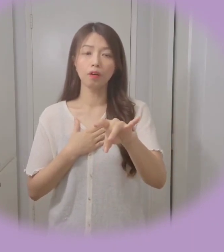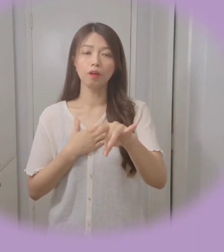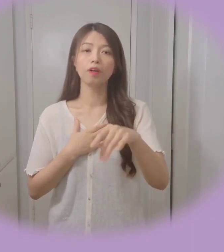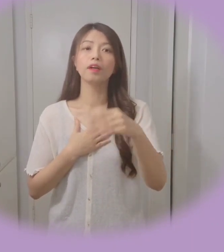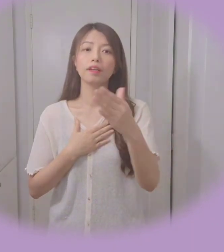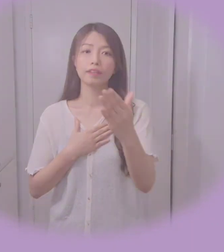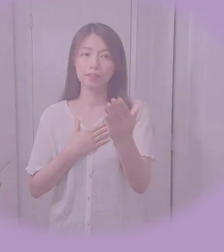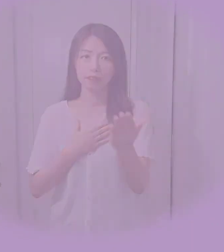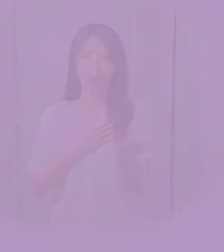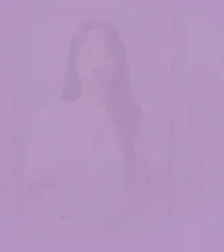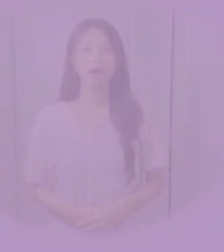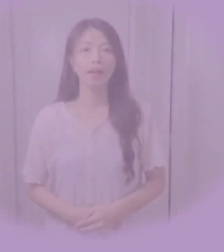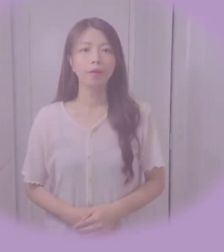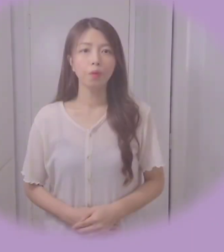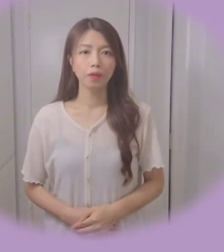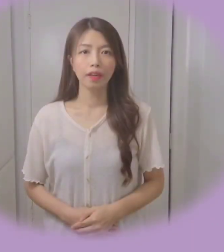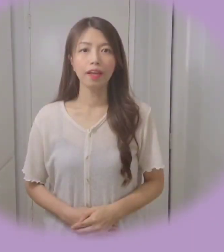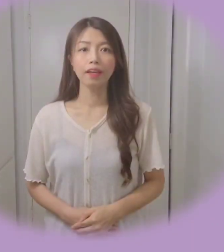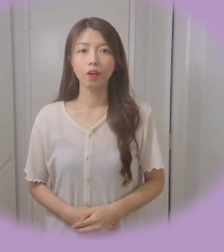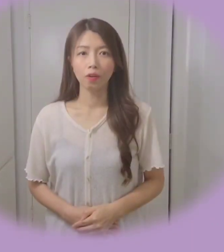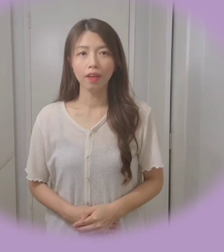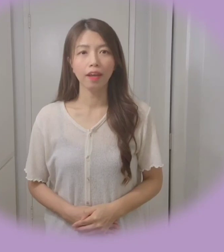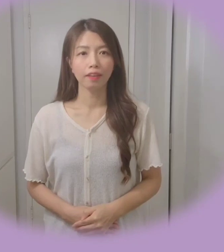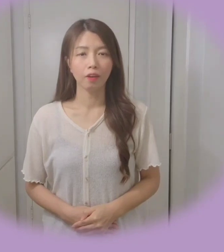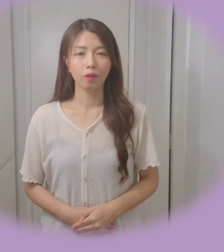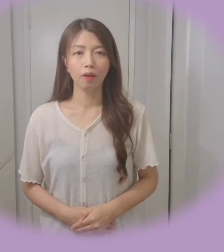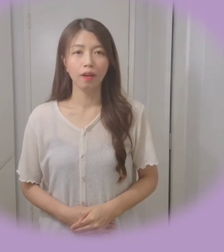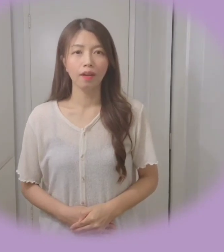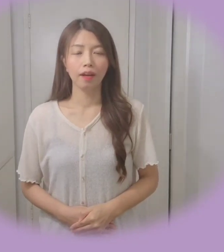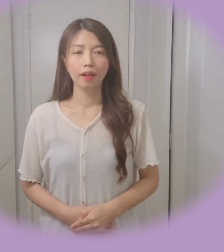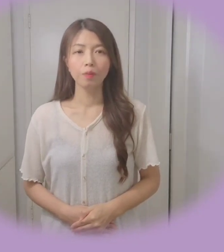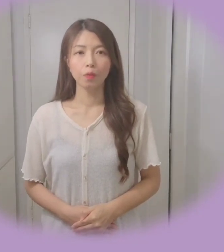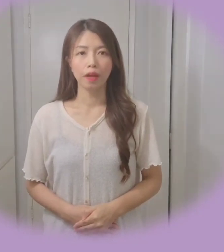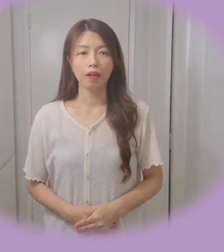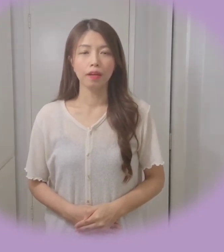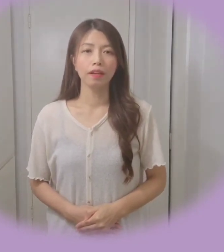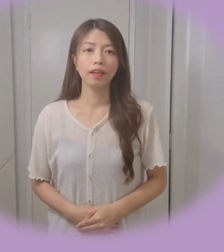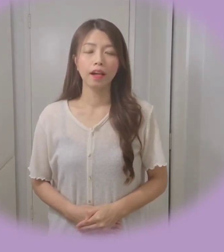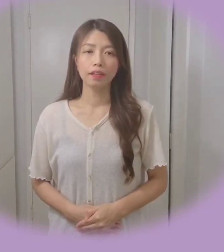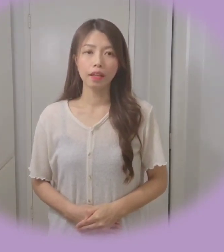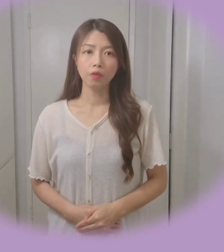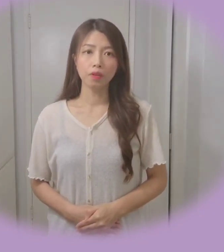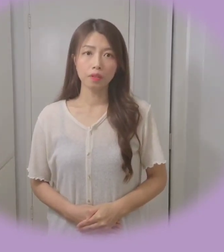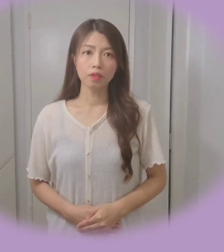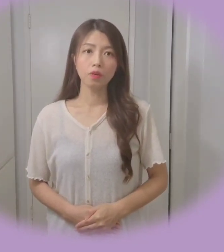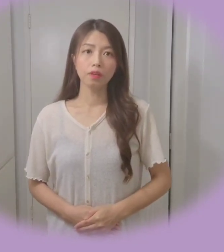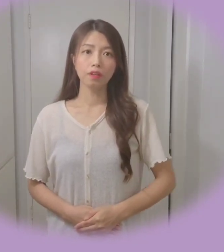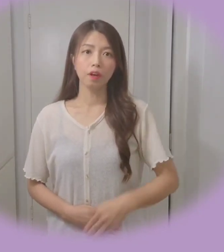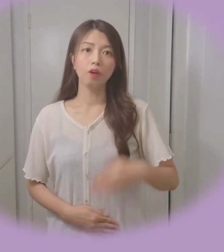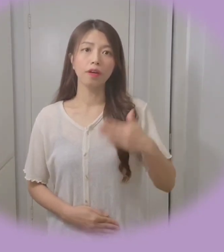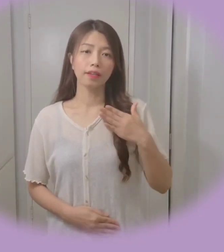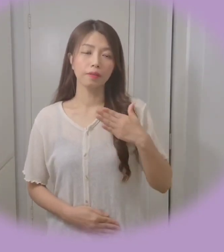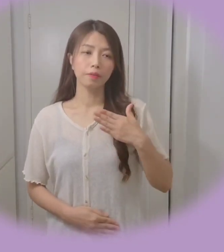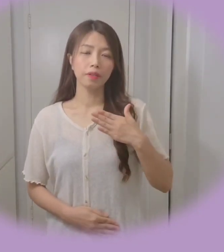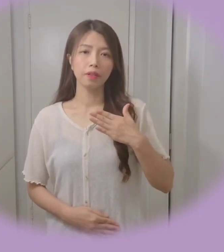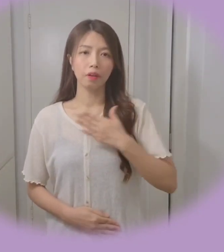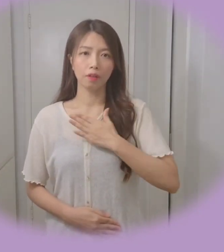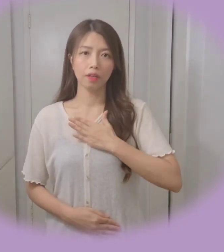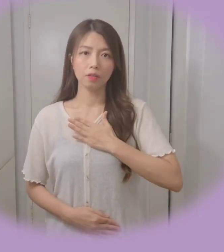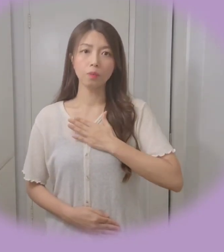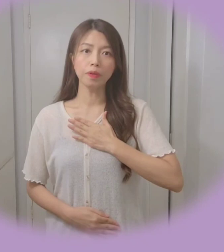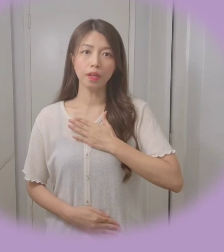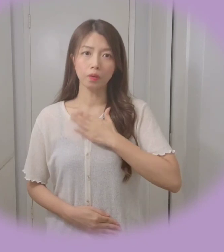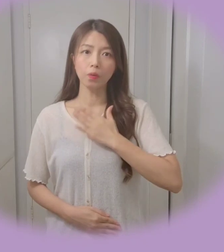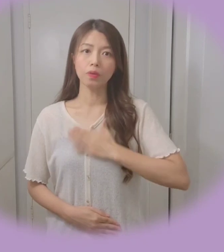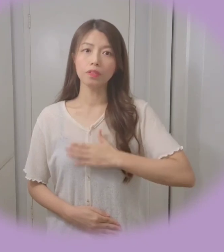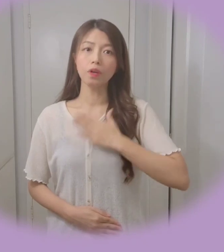먼저, 그대. 알아볼게, 이렇게, 안녕. 알아보다. 일단 알다라고 한 뜻의 수어는요. 가슴을